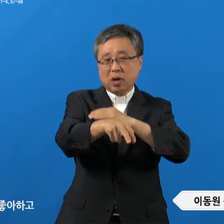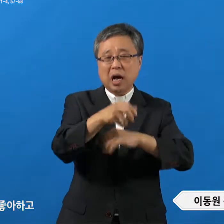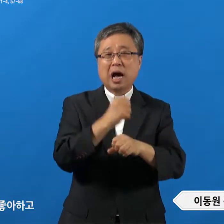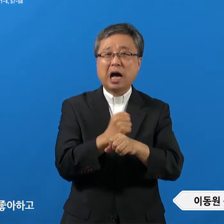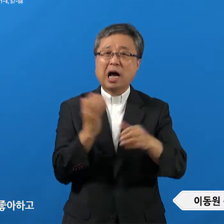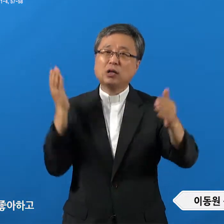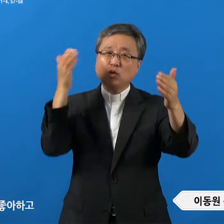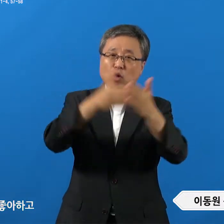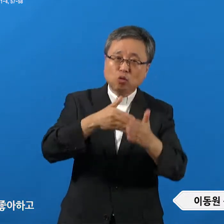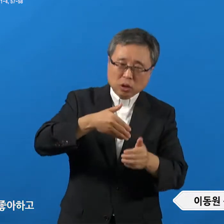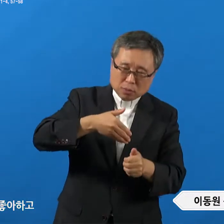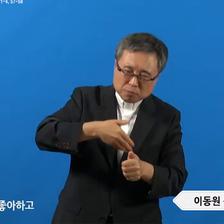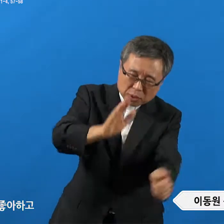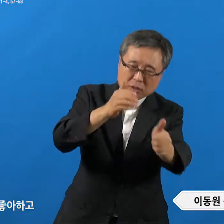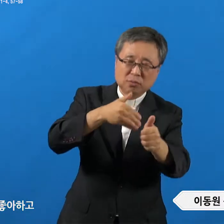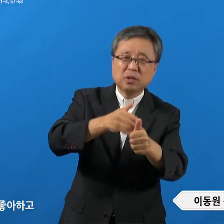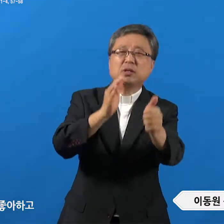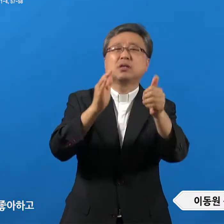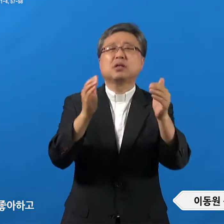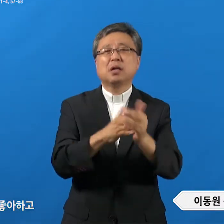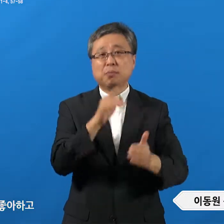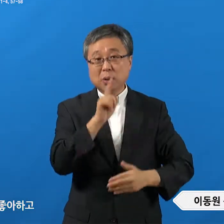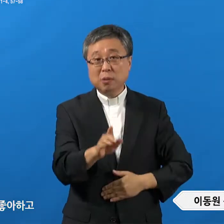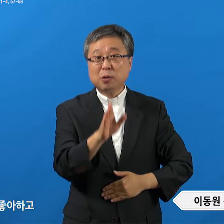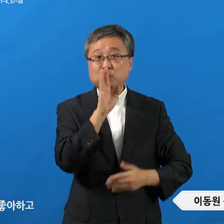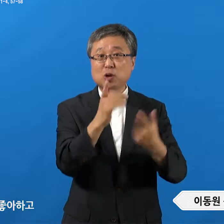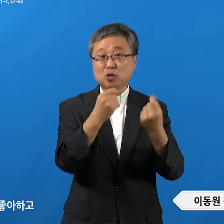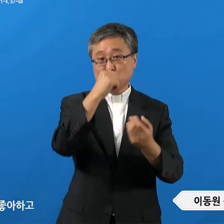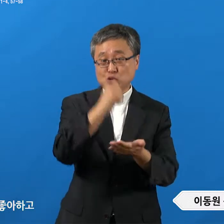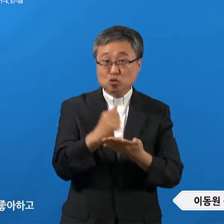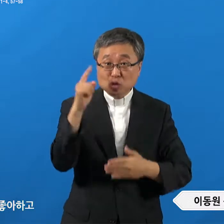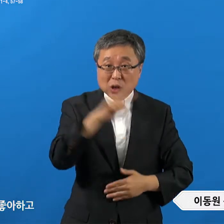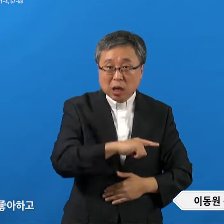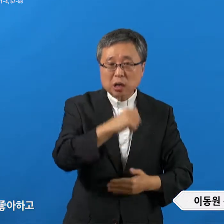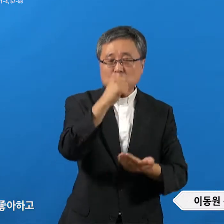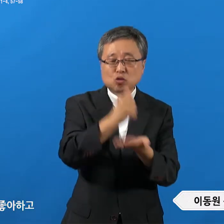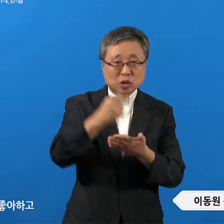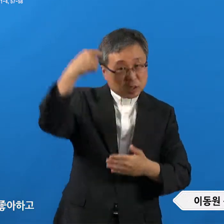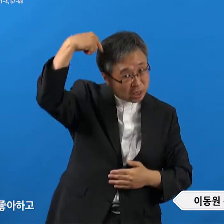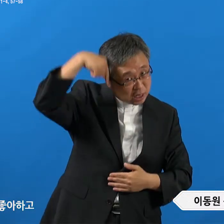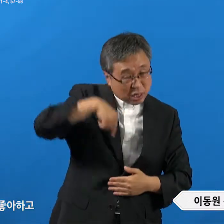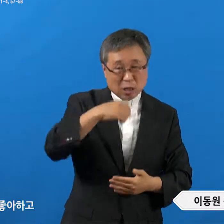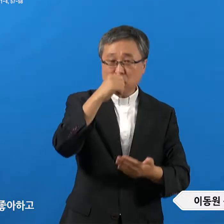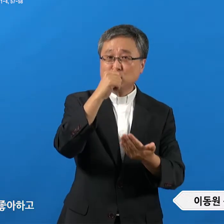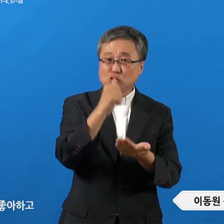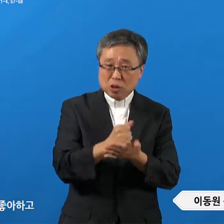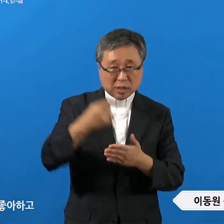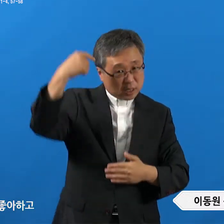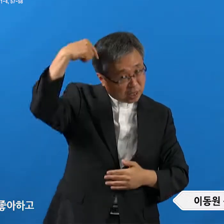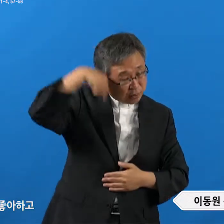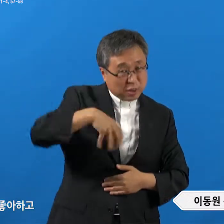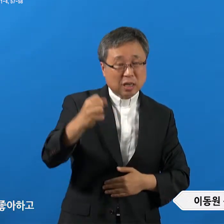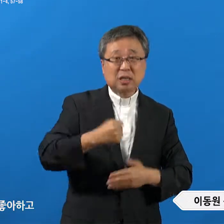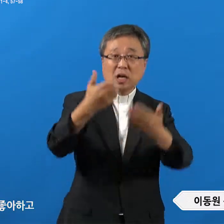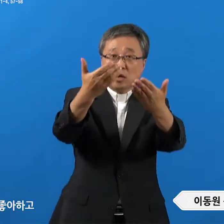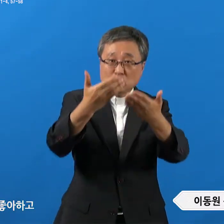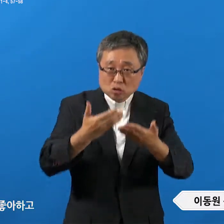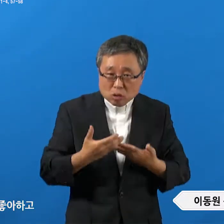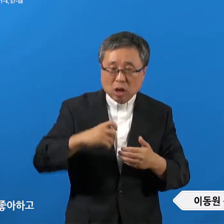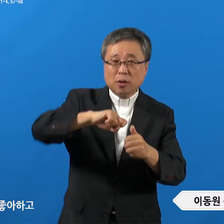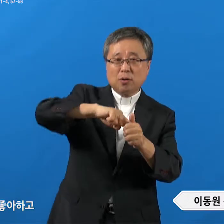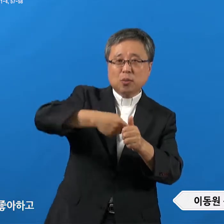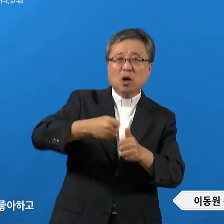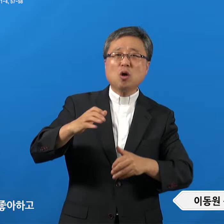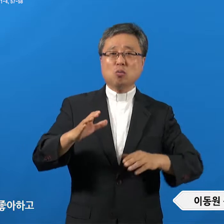우리를 밀어넣는 것입니다. 바로 이런 죄악, 그리고 죄책감, 그리고 죄책감이 가져다주는 형벌의